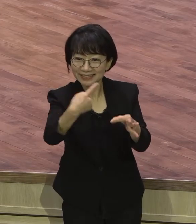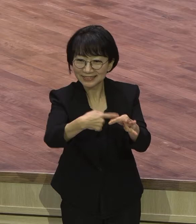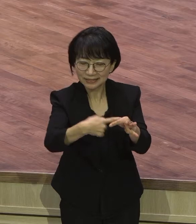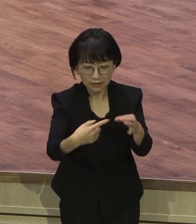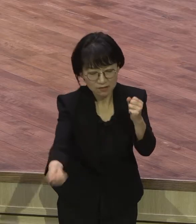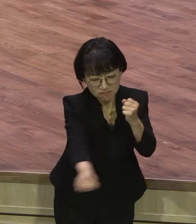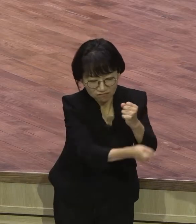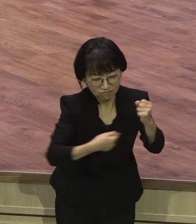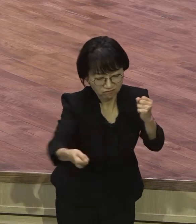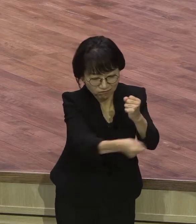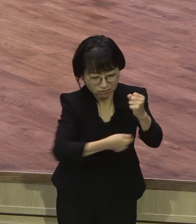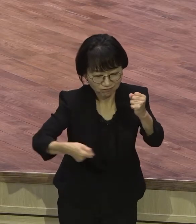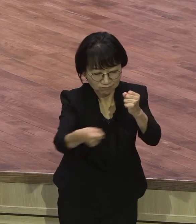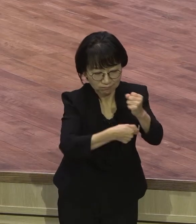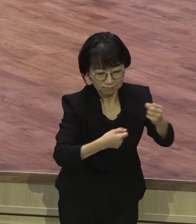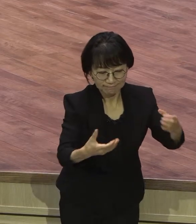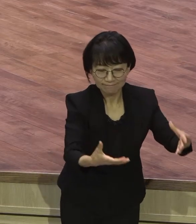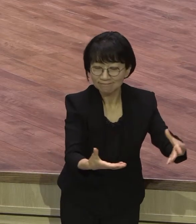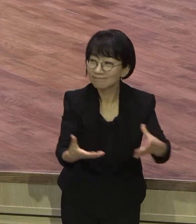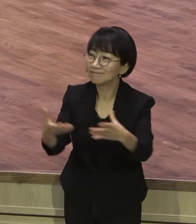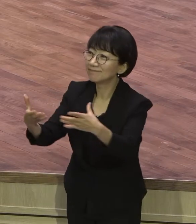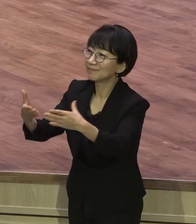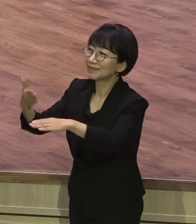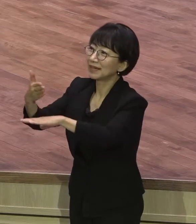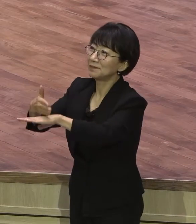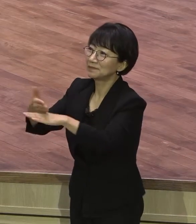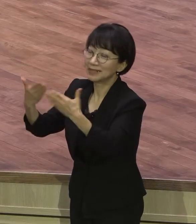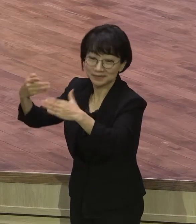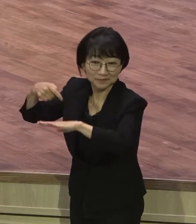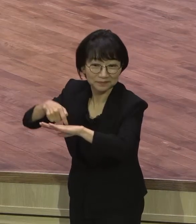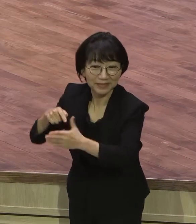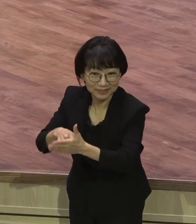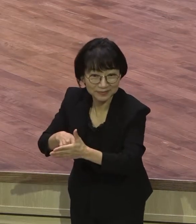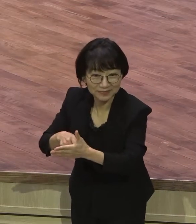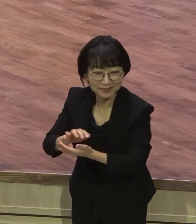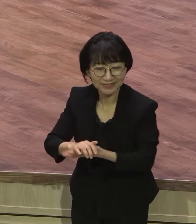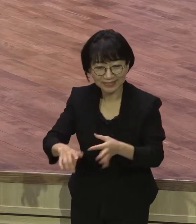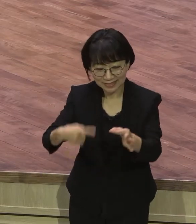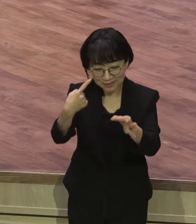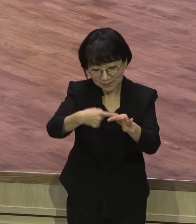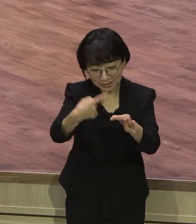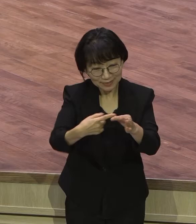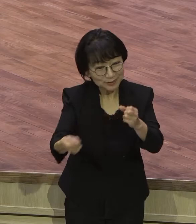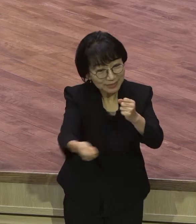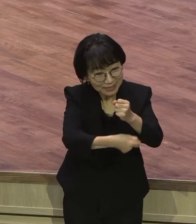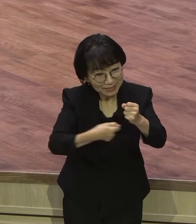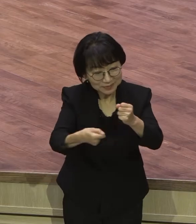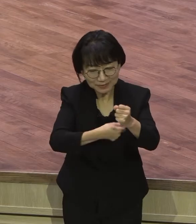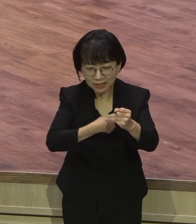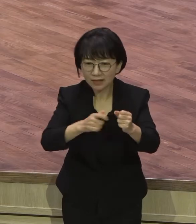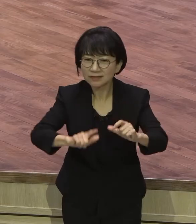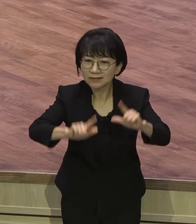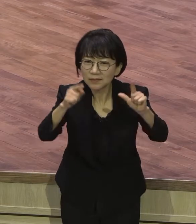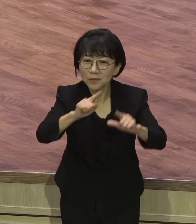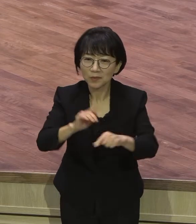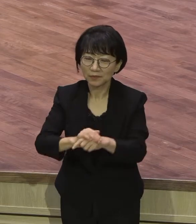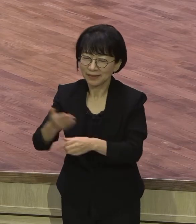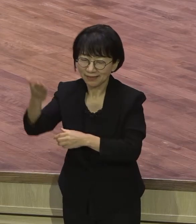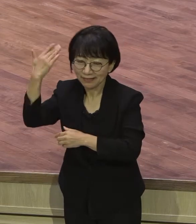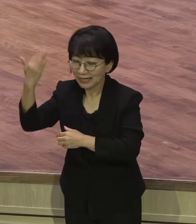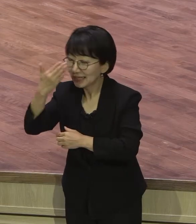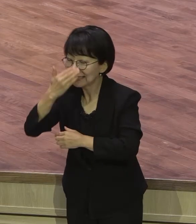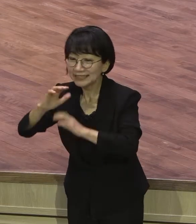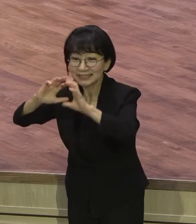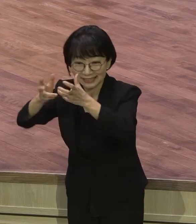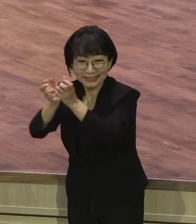추수해서 하나님께 감사하는 그런 마음입니다. 맥주 감사 주일은 이스라엘 백성들이